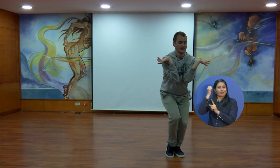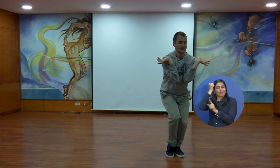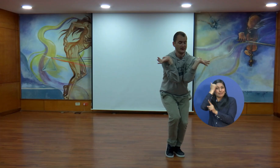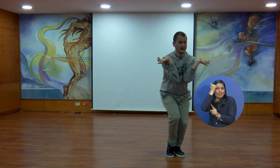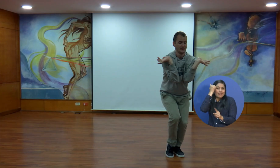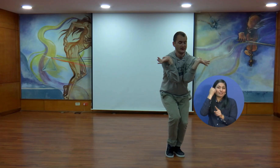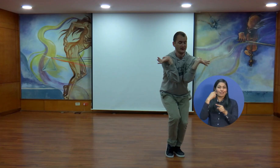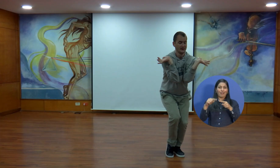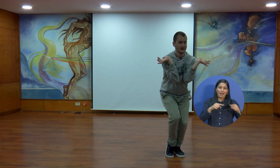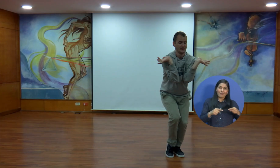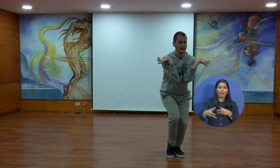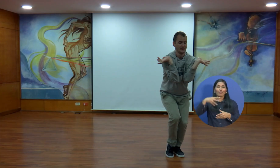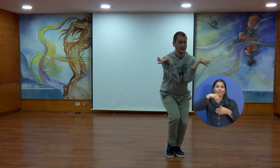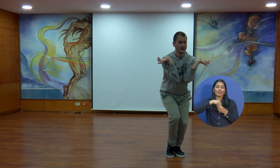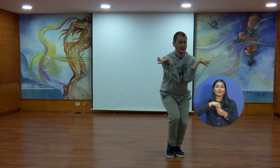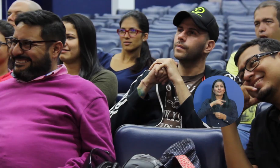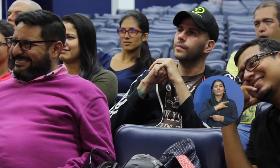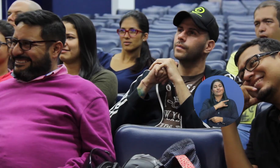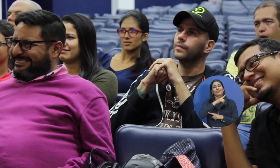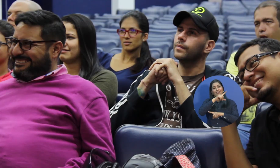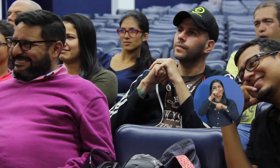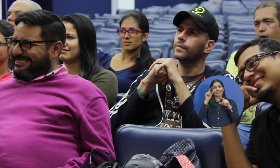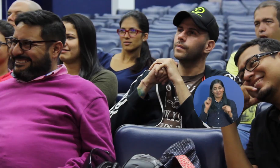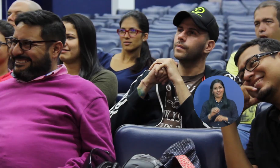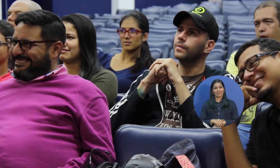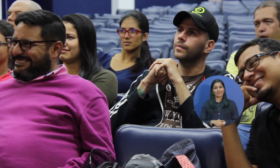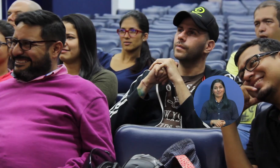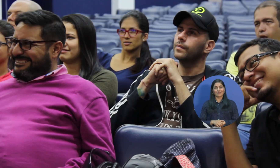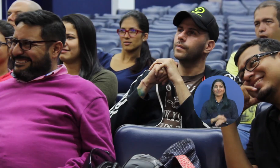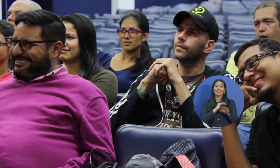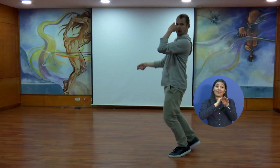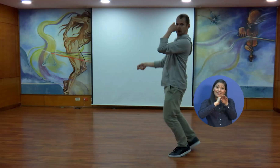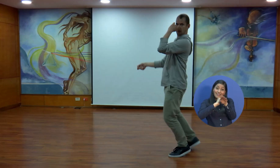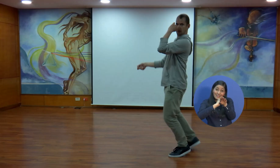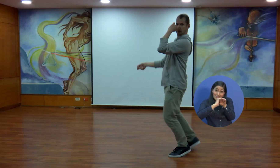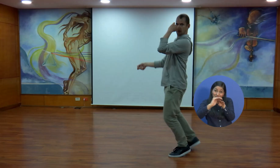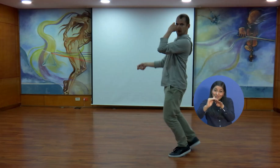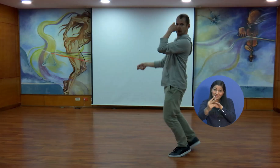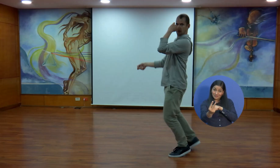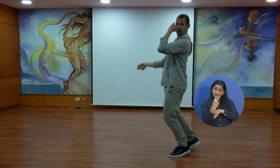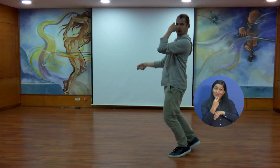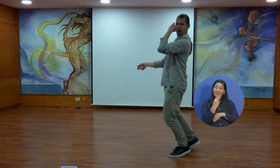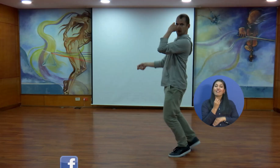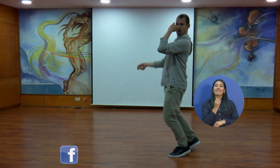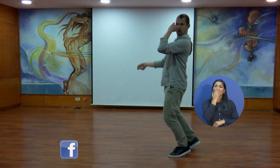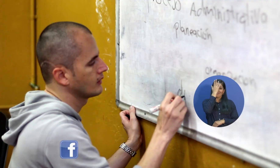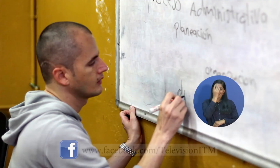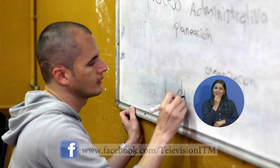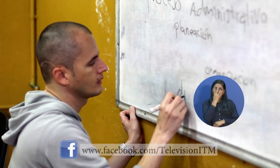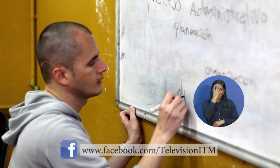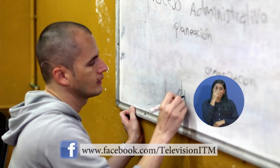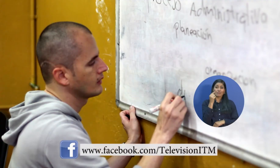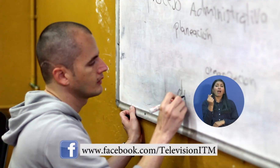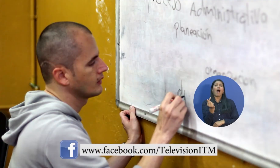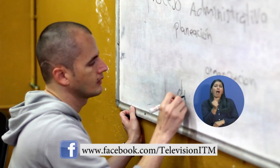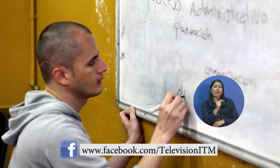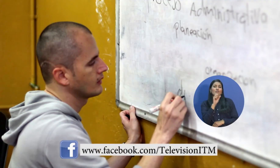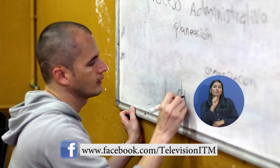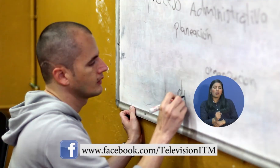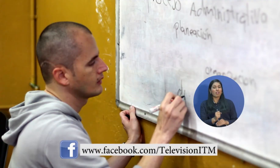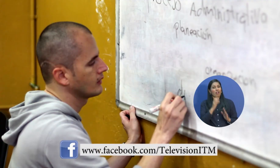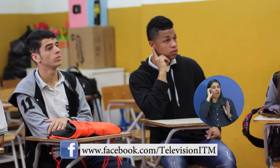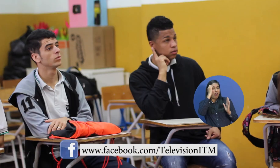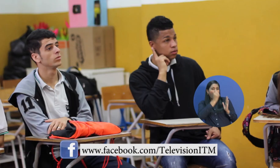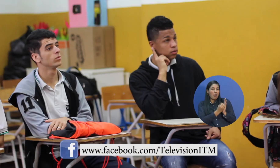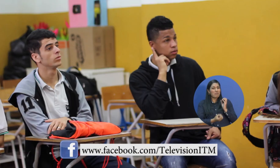trabajo que llevan a cabo los estudiantes, docentes y el equipo administrativo del ITM. Los invitamos a que nos sigan en nuestro fanpage